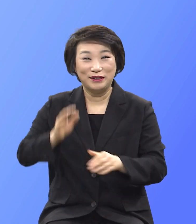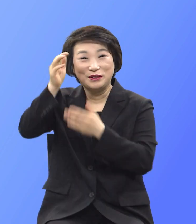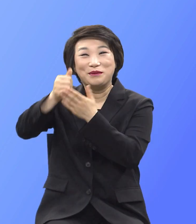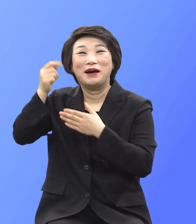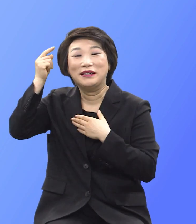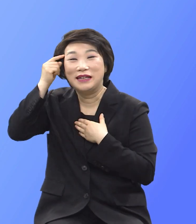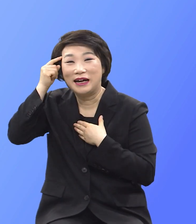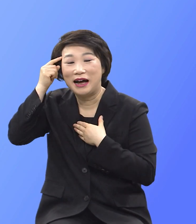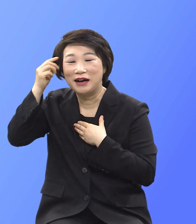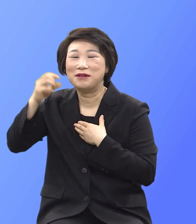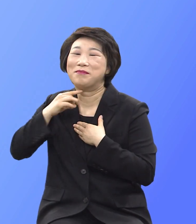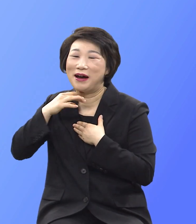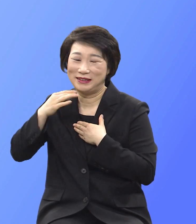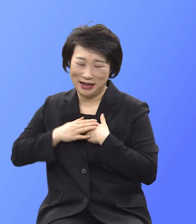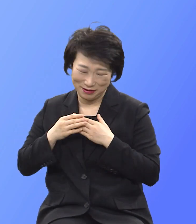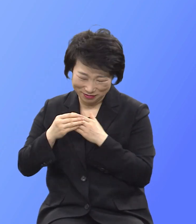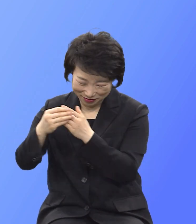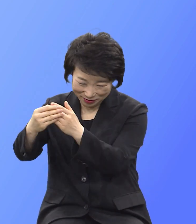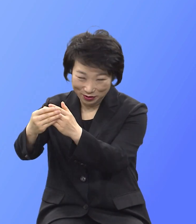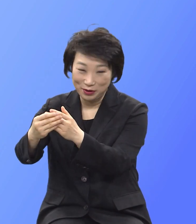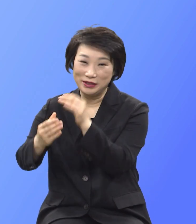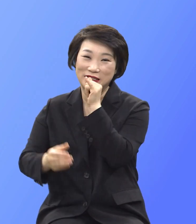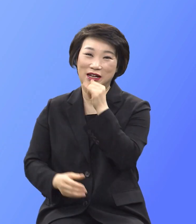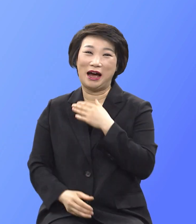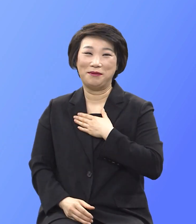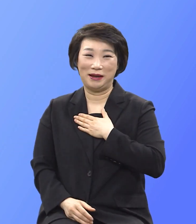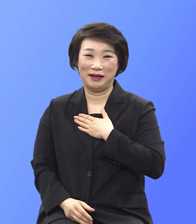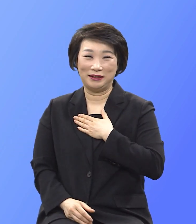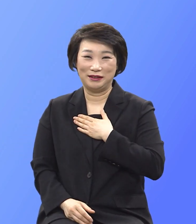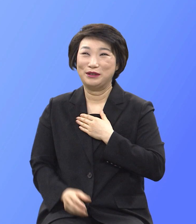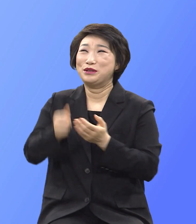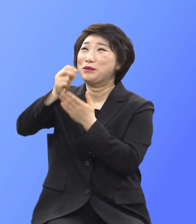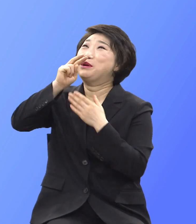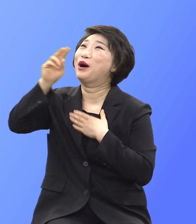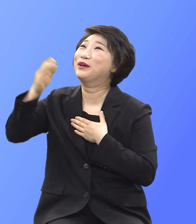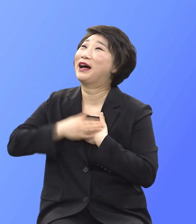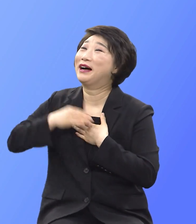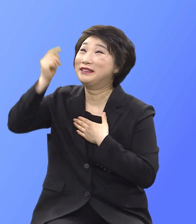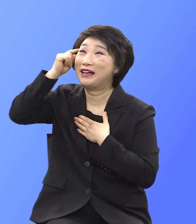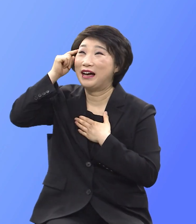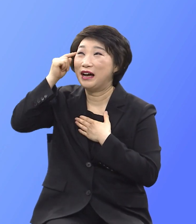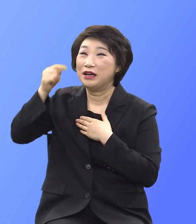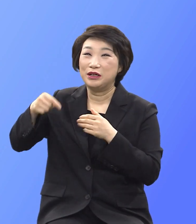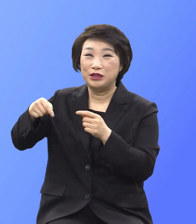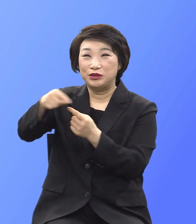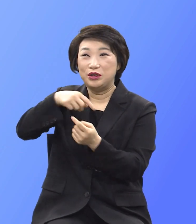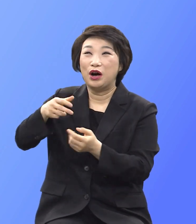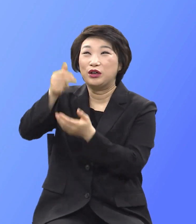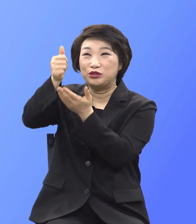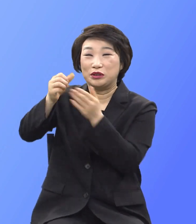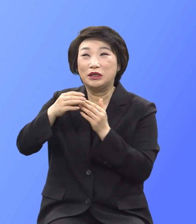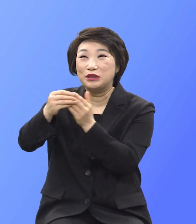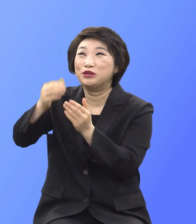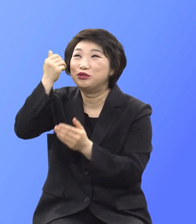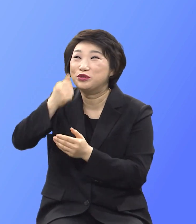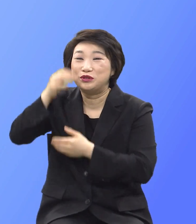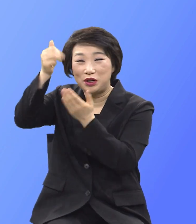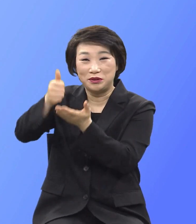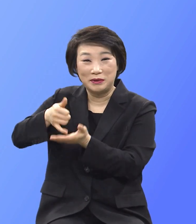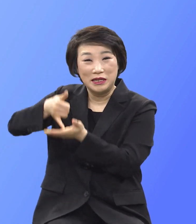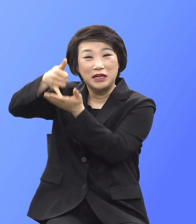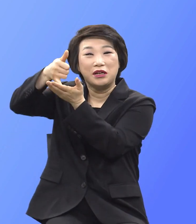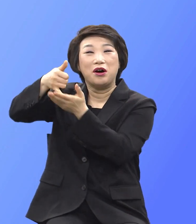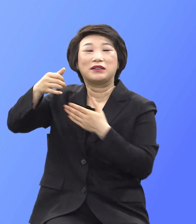성령의 생각으로만 운영되게 하셨다. 주여 나의 생각의 경영자가 성령이요